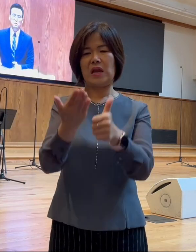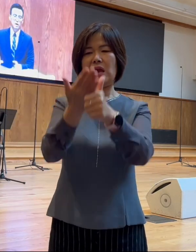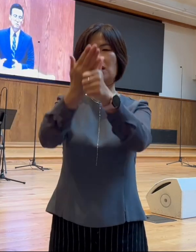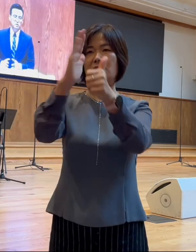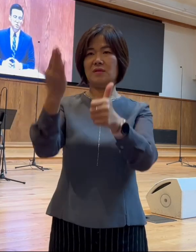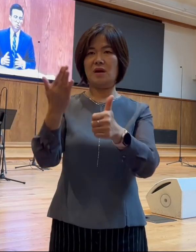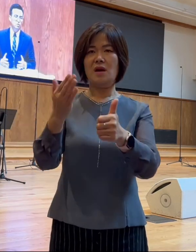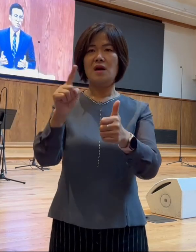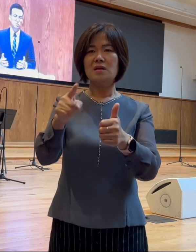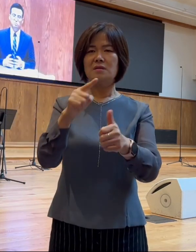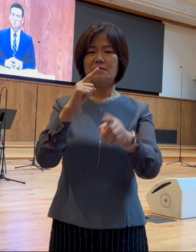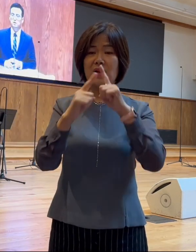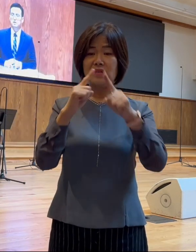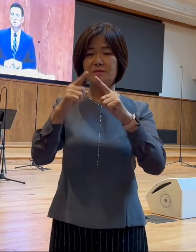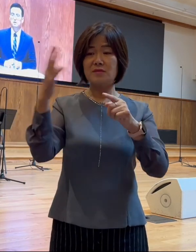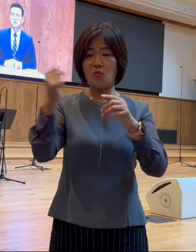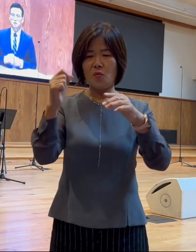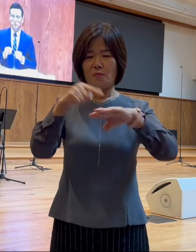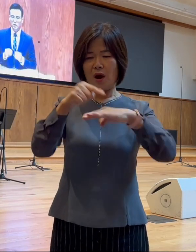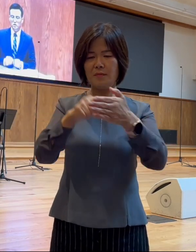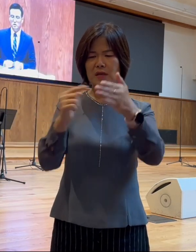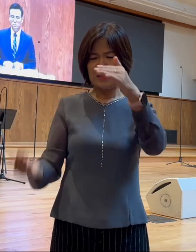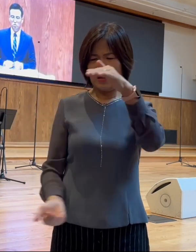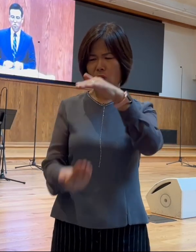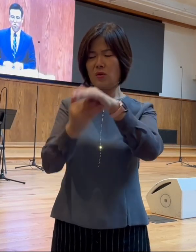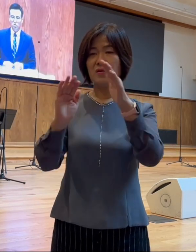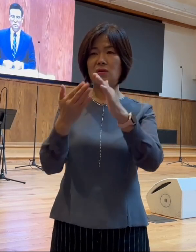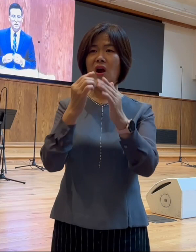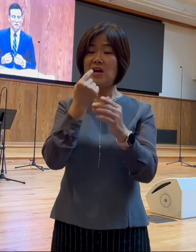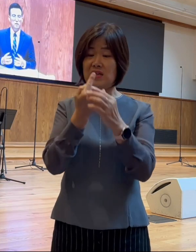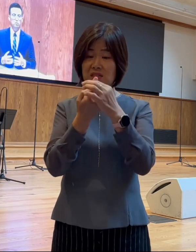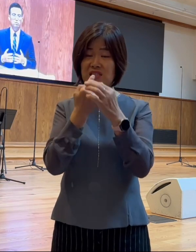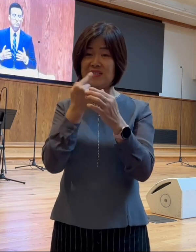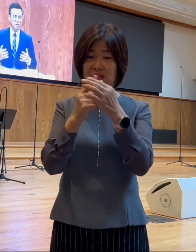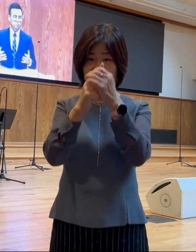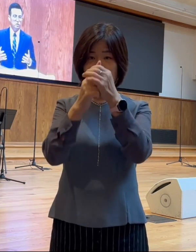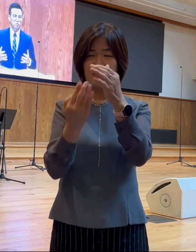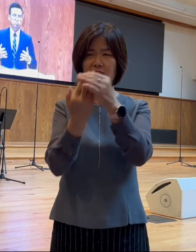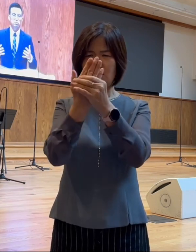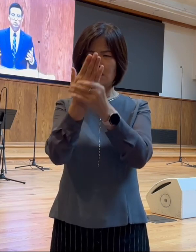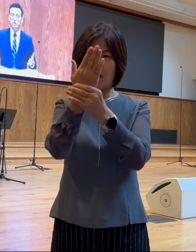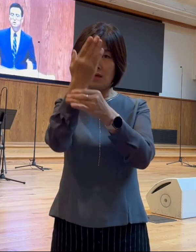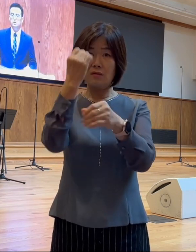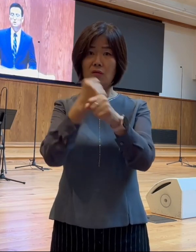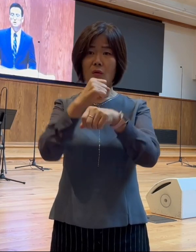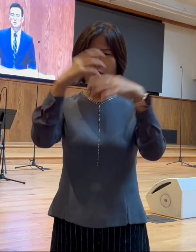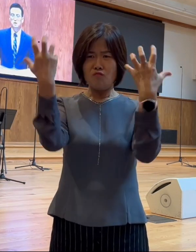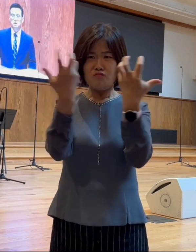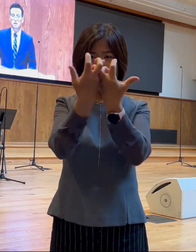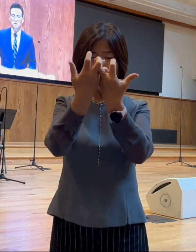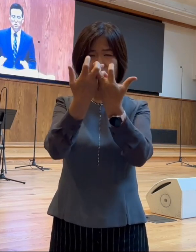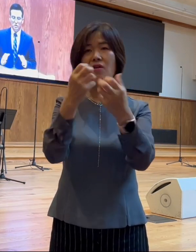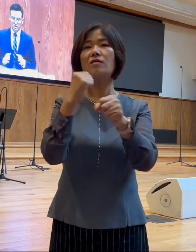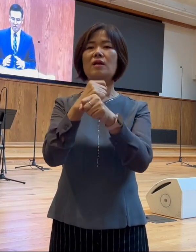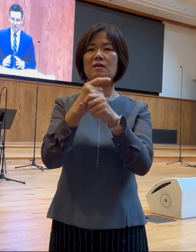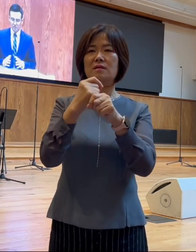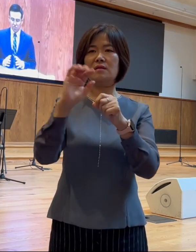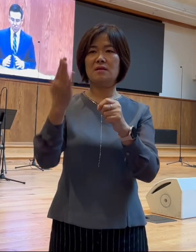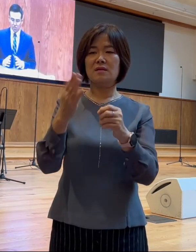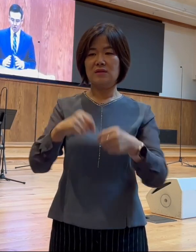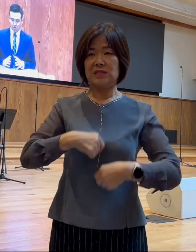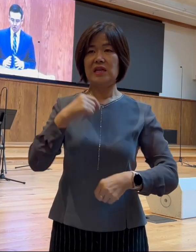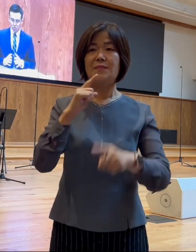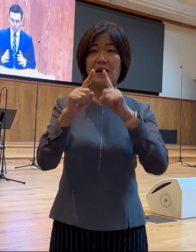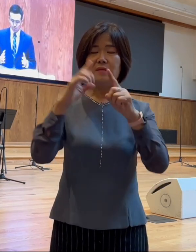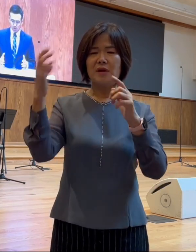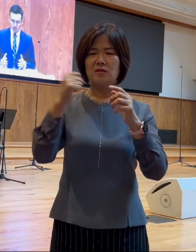우리의 마음이 채워지는 겁니다. 그 씨앗이 심겨져서 싹이 나고 나무가 되고 풍성해지듯이 그 진리의 말씀으로